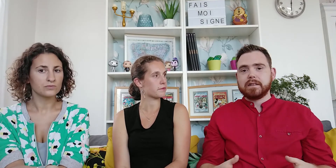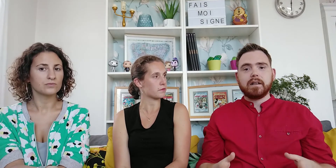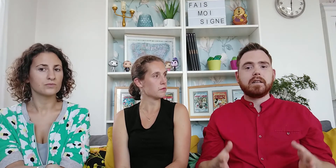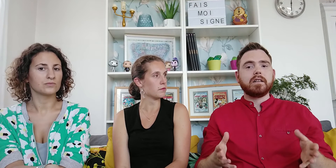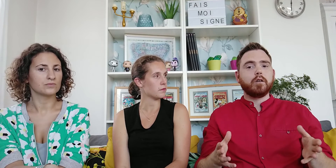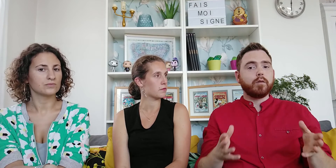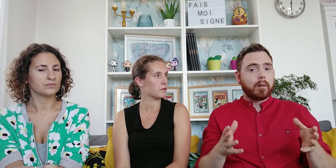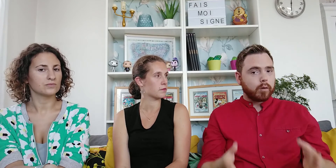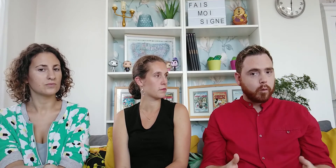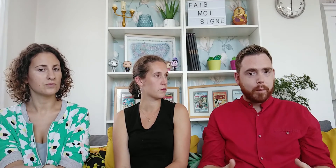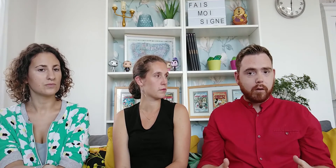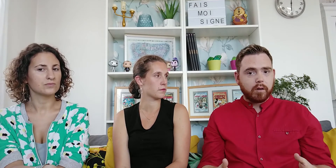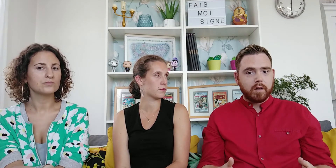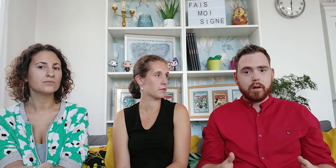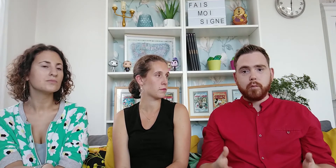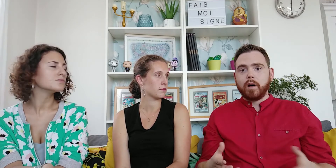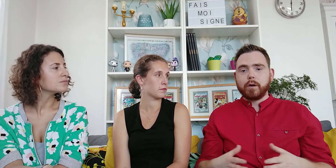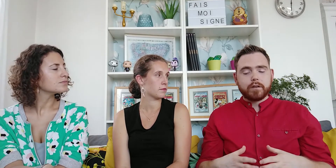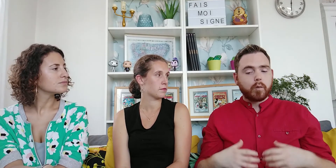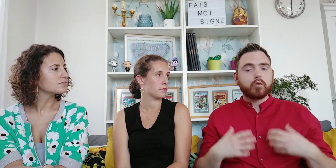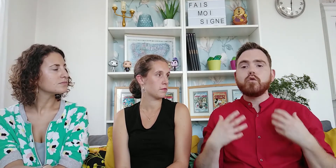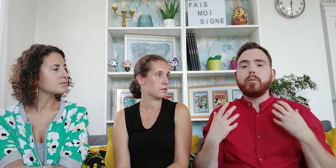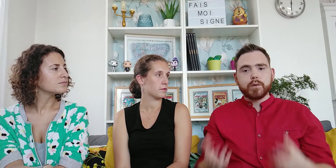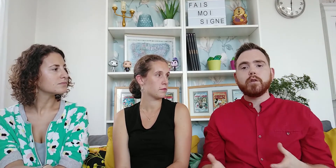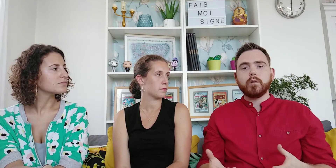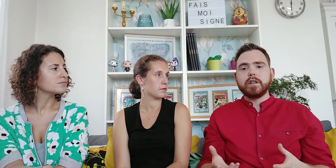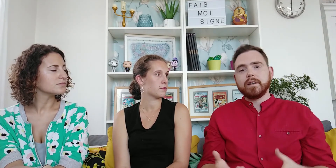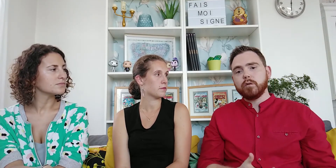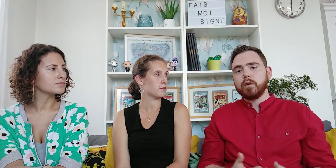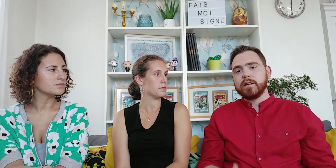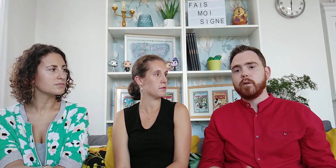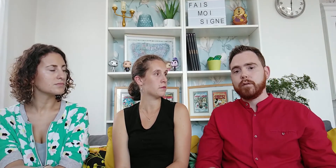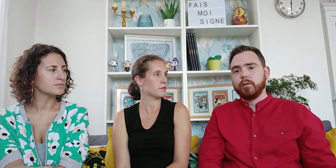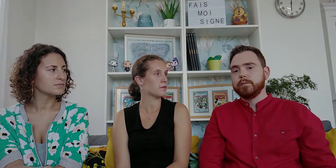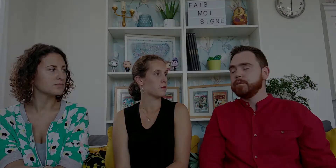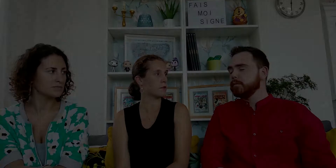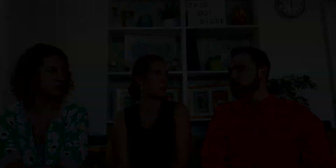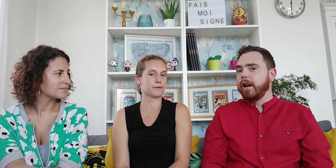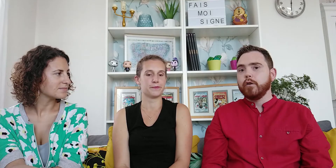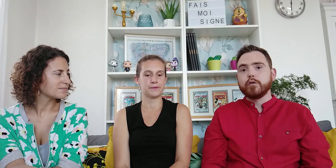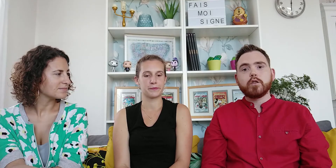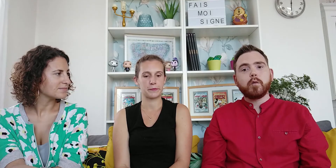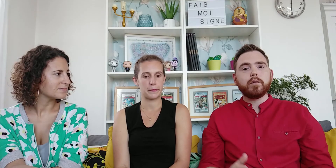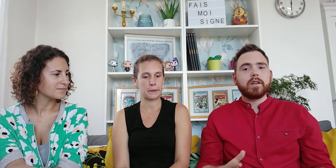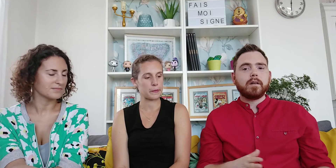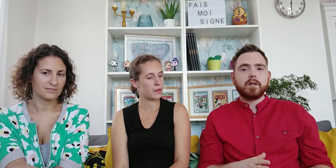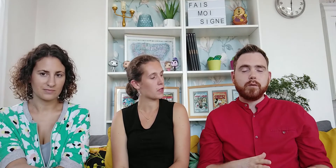ça, qui veulent apprendre aux parents pour apporter justement toujours plus de communication avec son enfant. Voilà. Justement, pour finir un petit peu